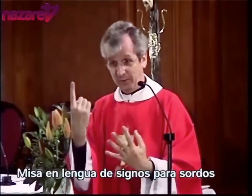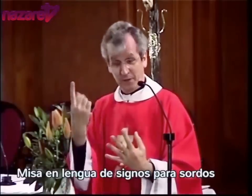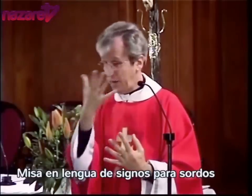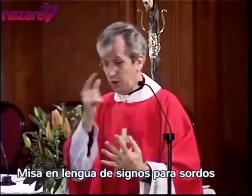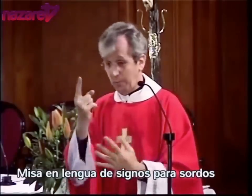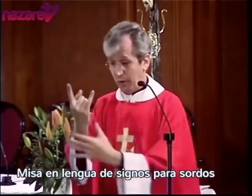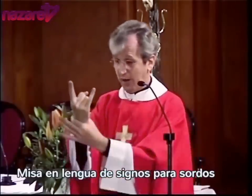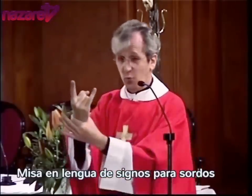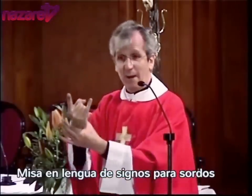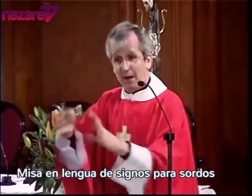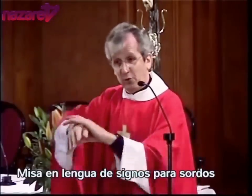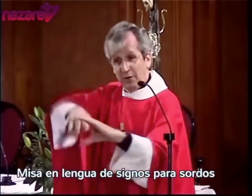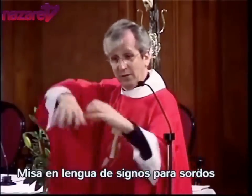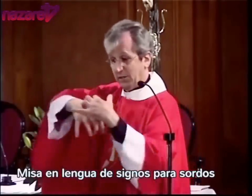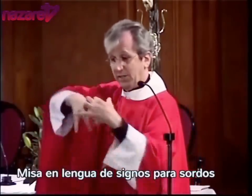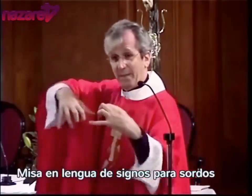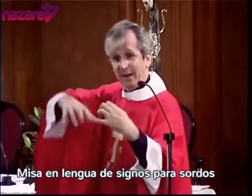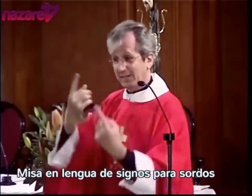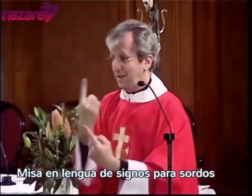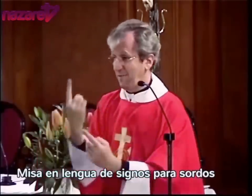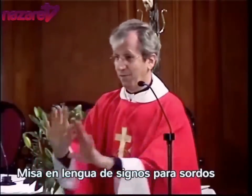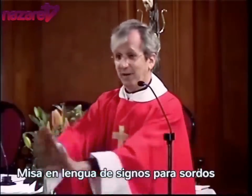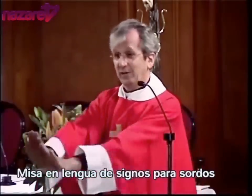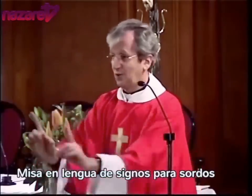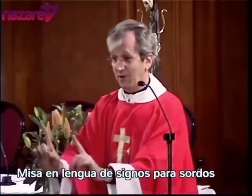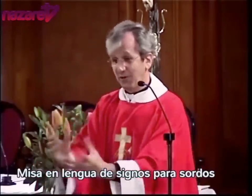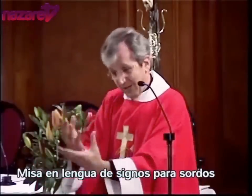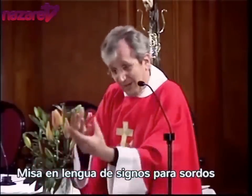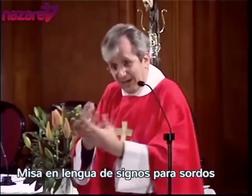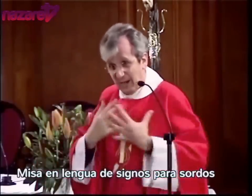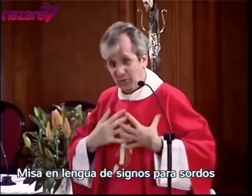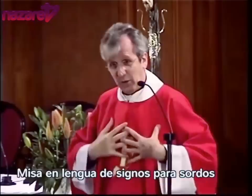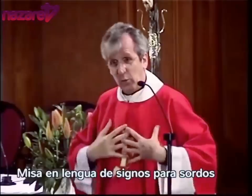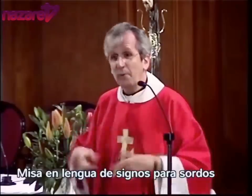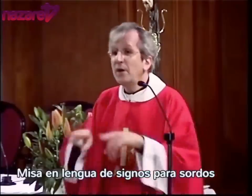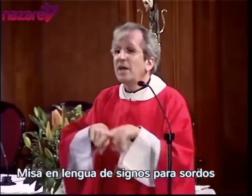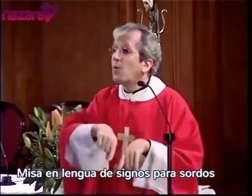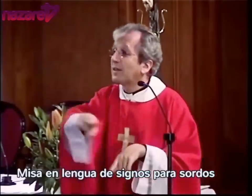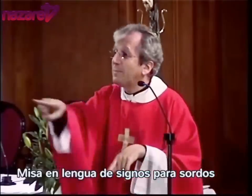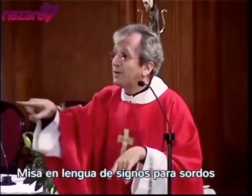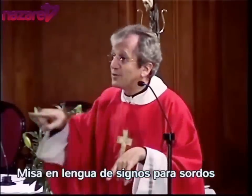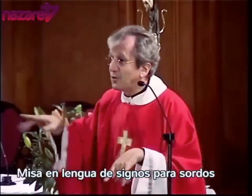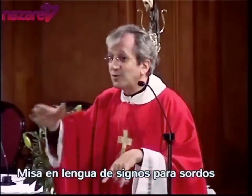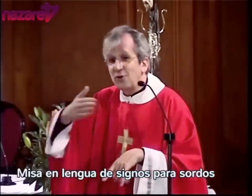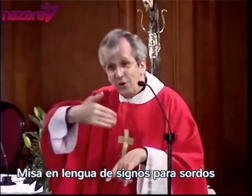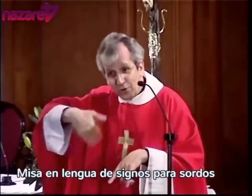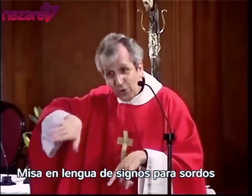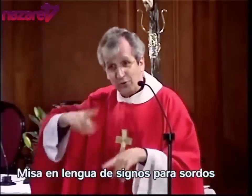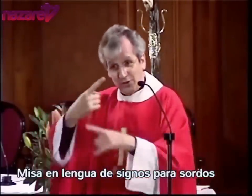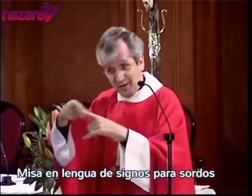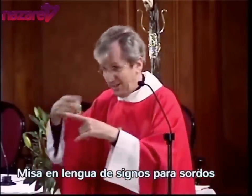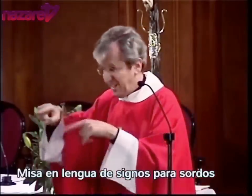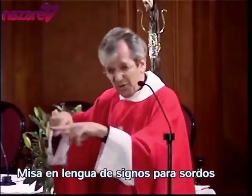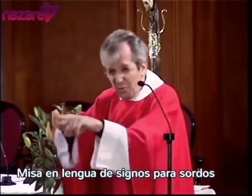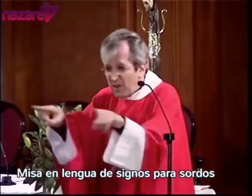cuerpo, y no puede una mano separarse y funcionar sola, no, tiene que estar unida en cuerpo. Igual también nosotros,